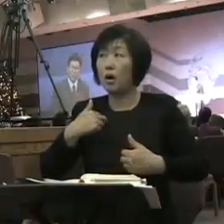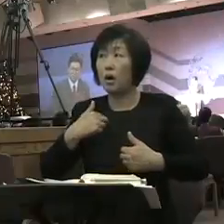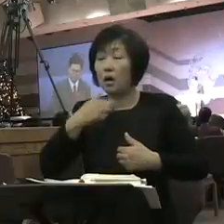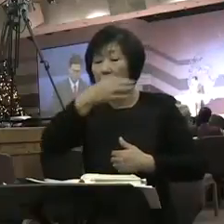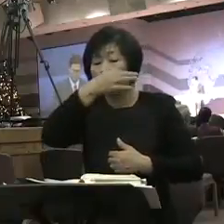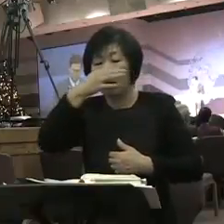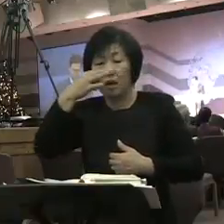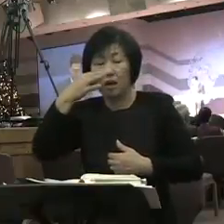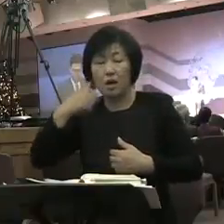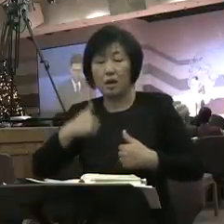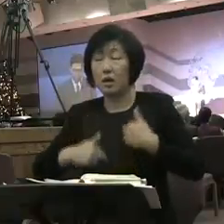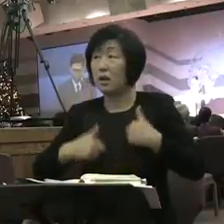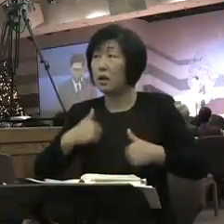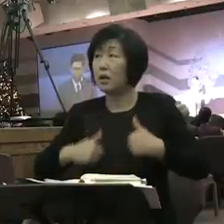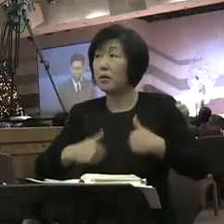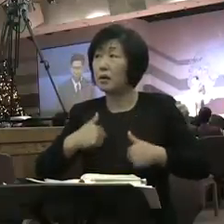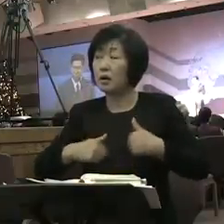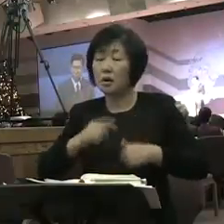여러분,